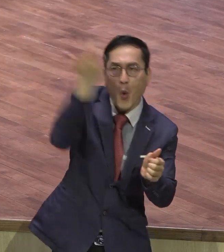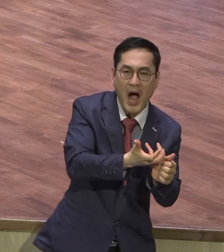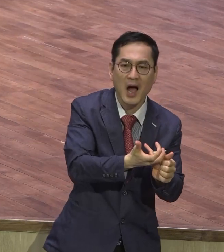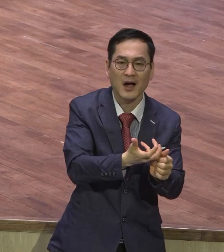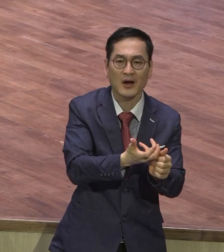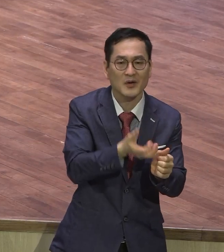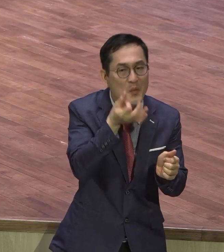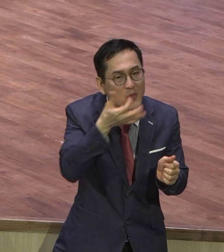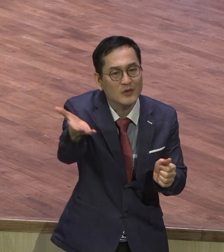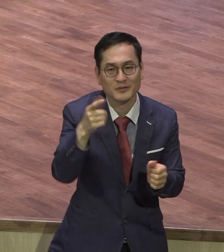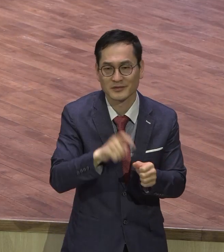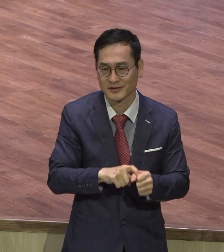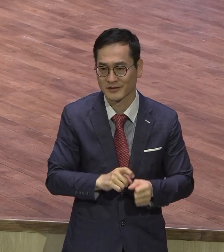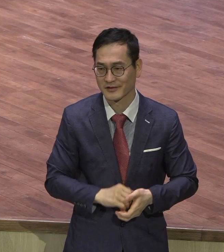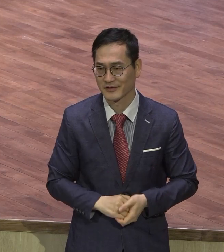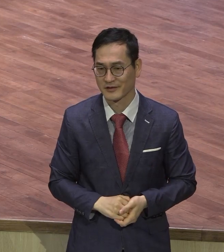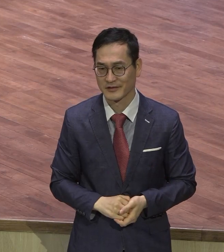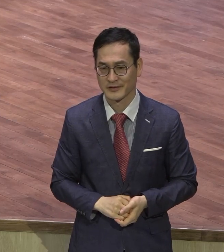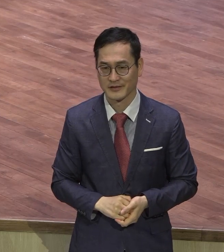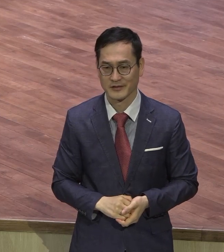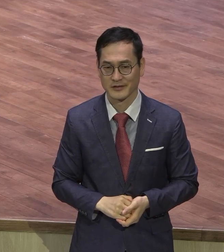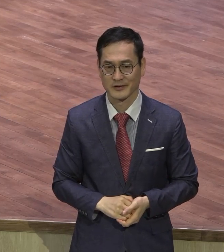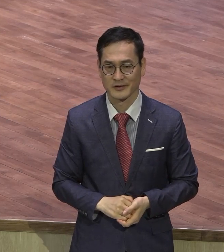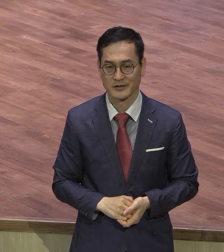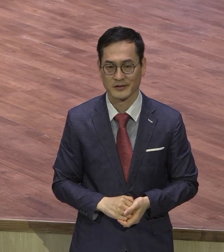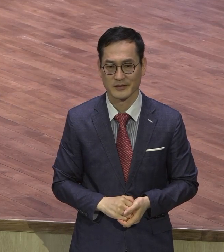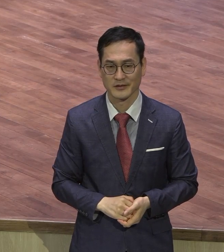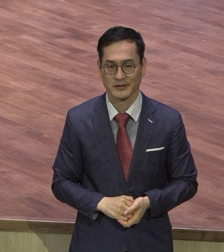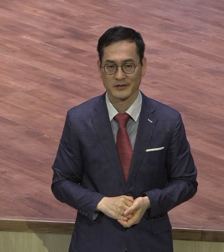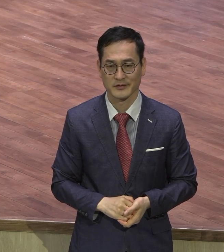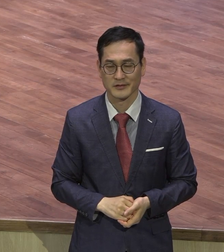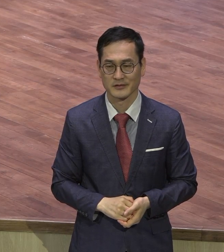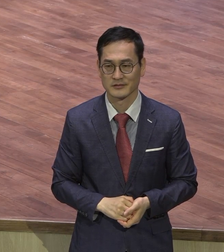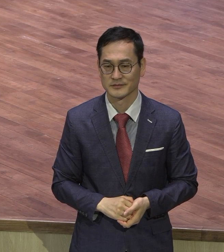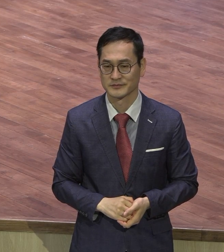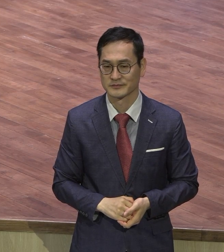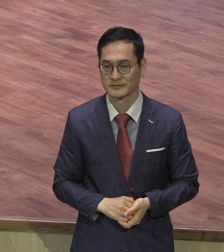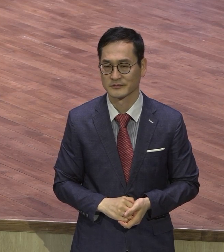영감을 받은 것처럼 그렇게 기도했어요.